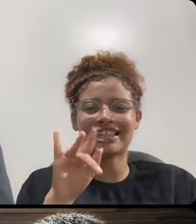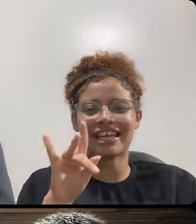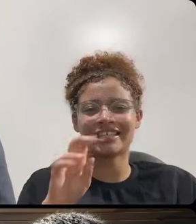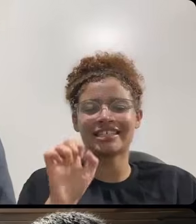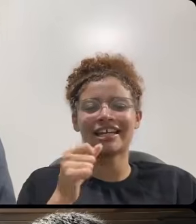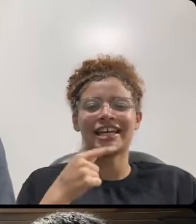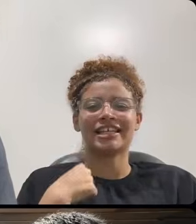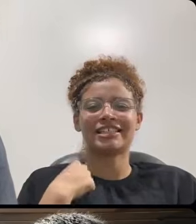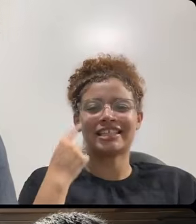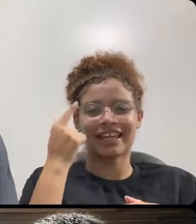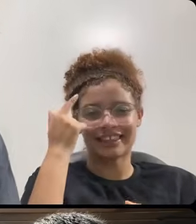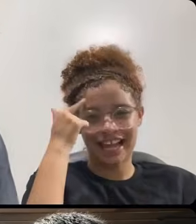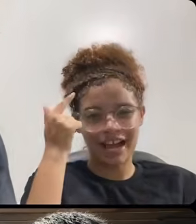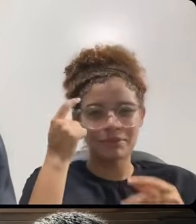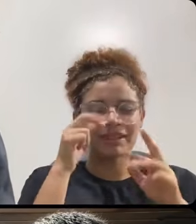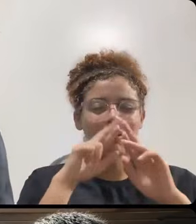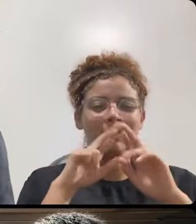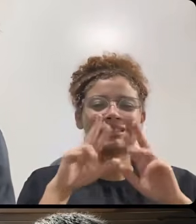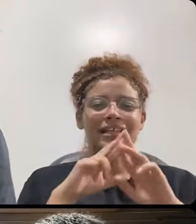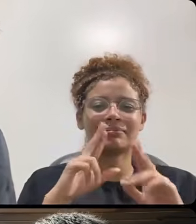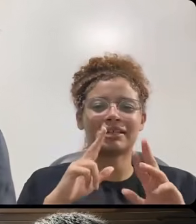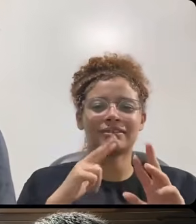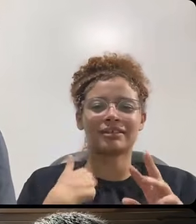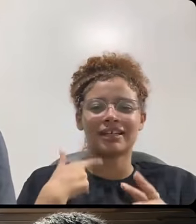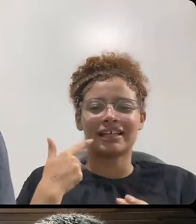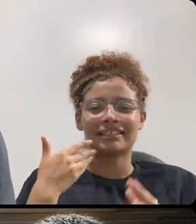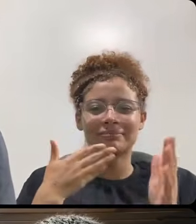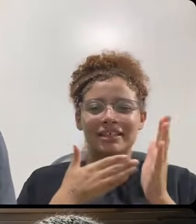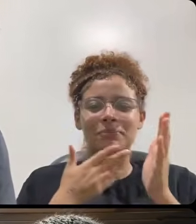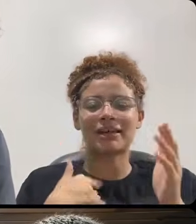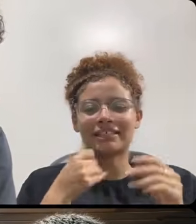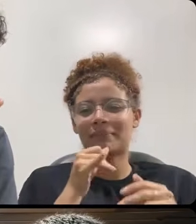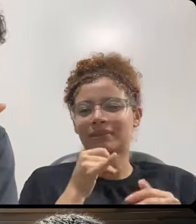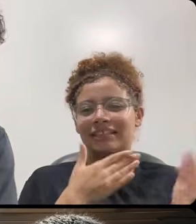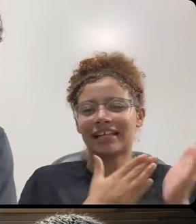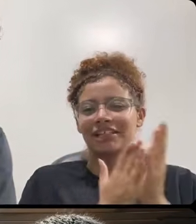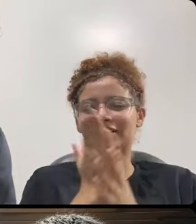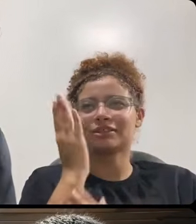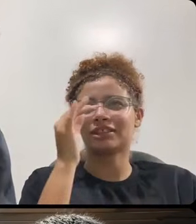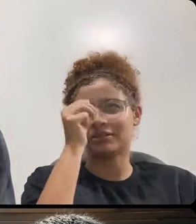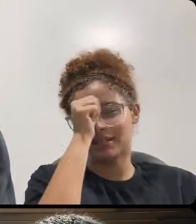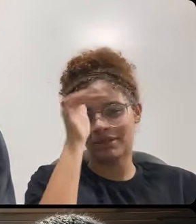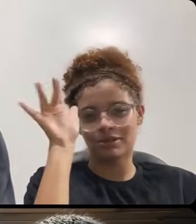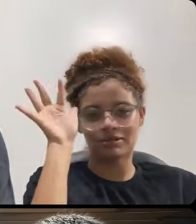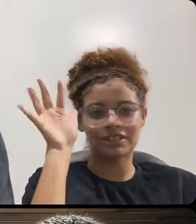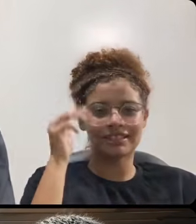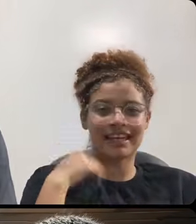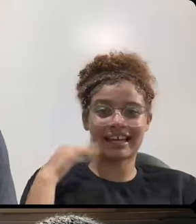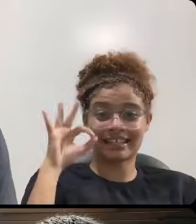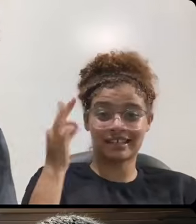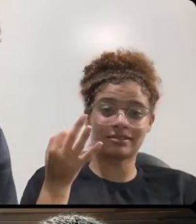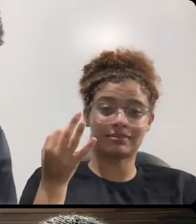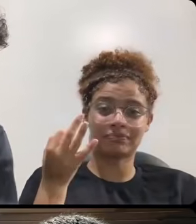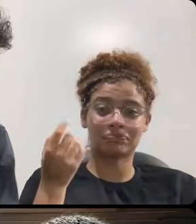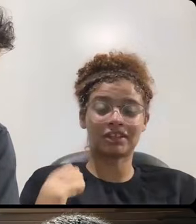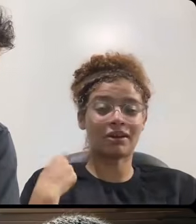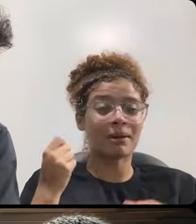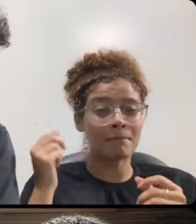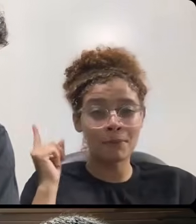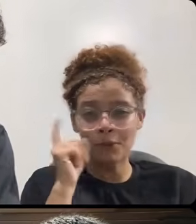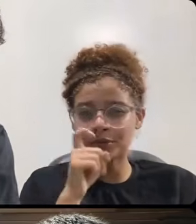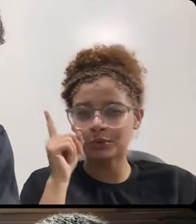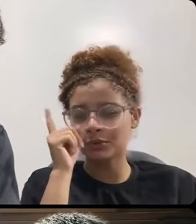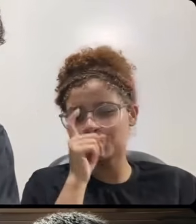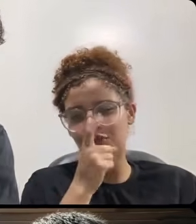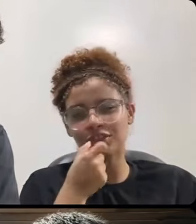a rigidez de tentar mudar o pensamento. Se, por exemplo, se na linha de raciocínio da pessoa autista é aquilo, então